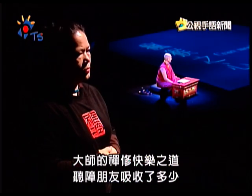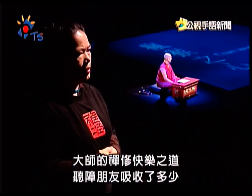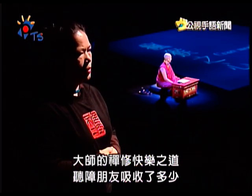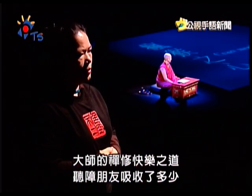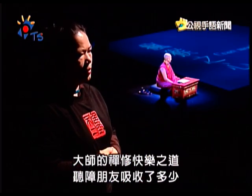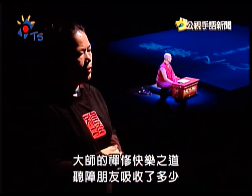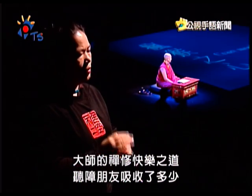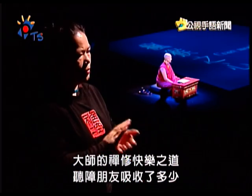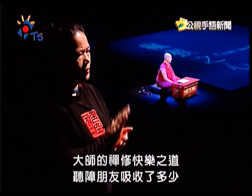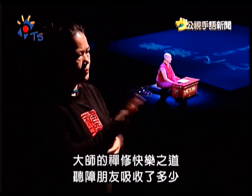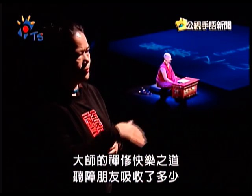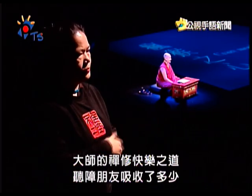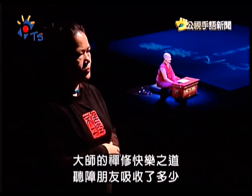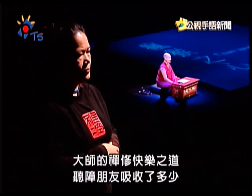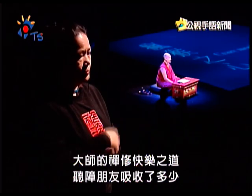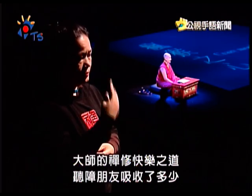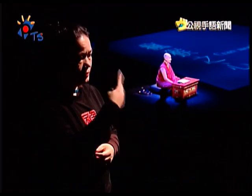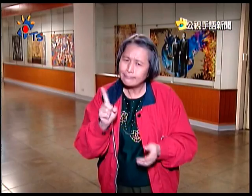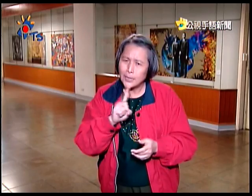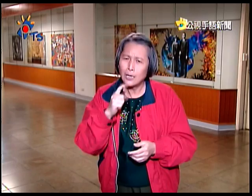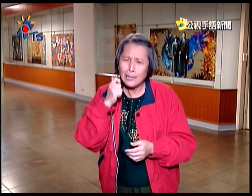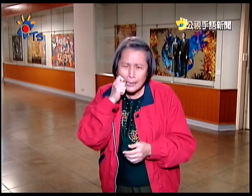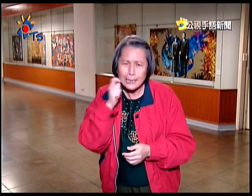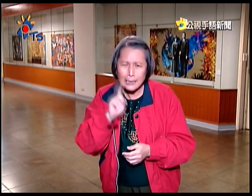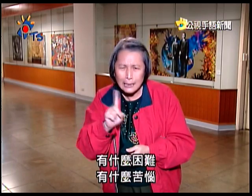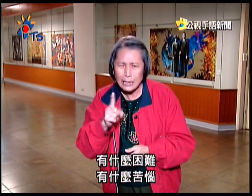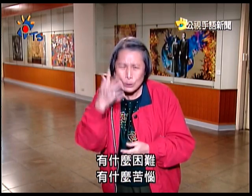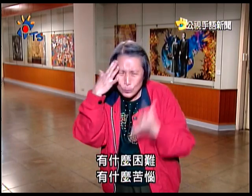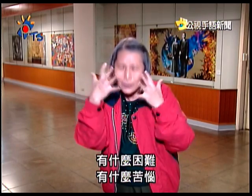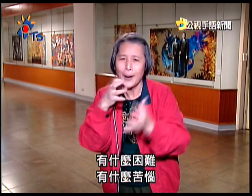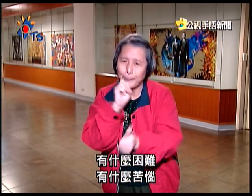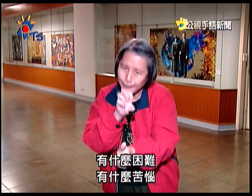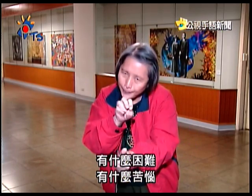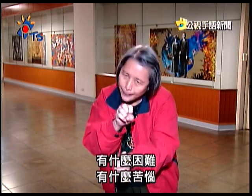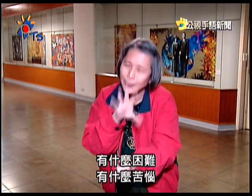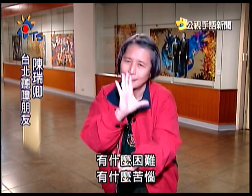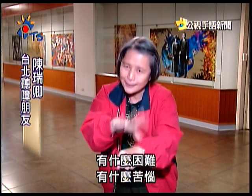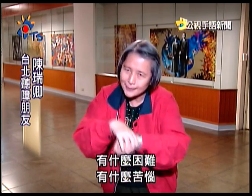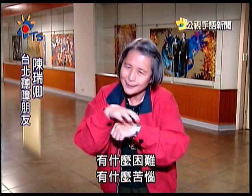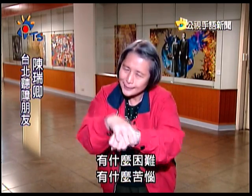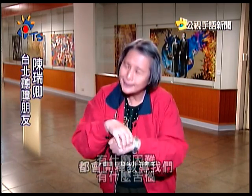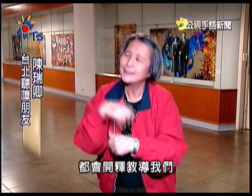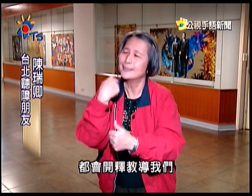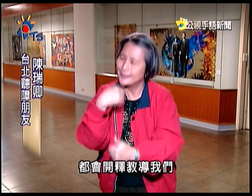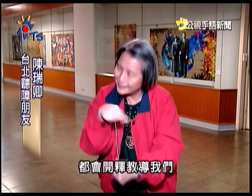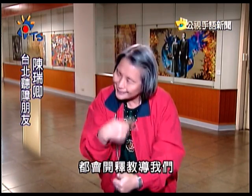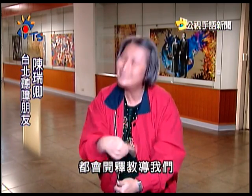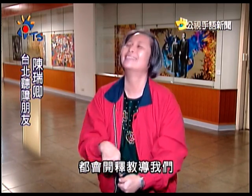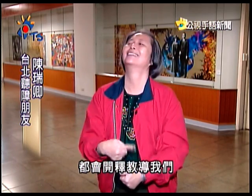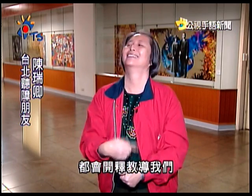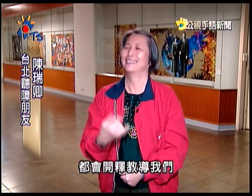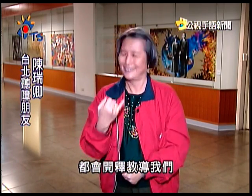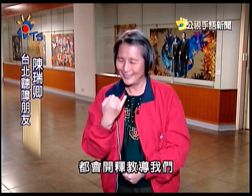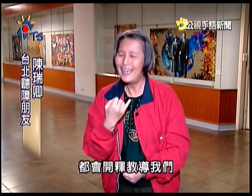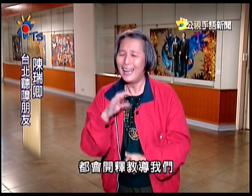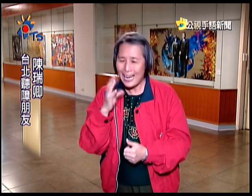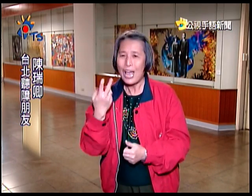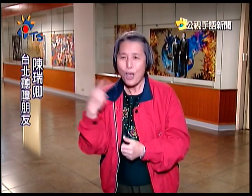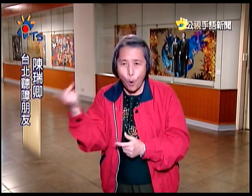听障朋友吸收了多少？ 有什么困难，有什么苦恼，都会开示教导我们，还告